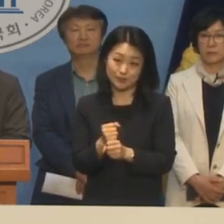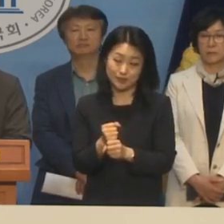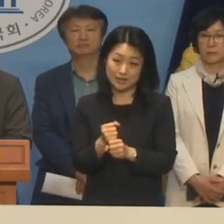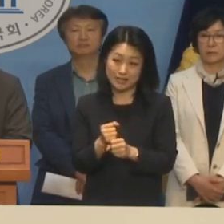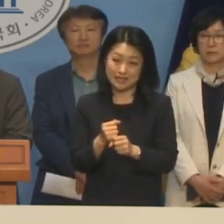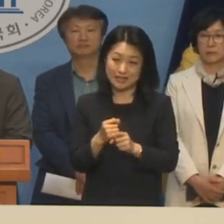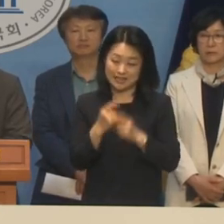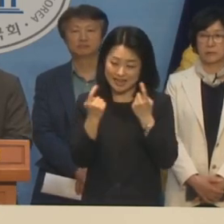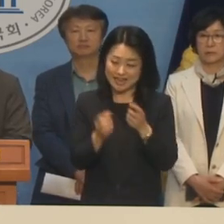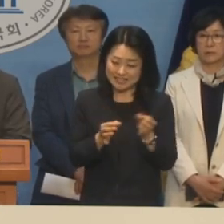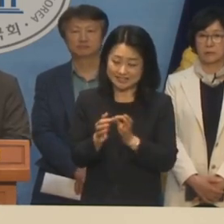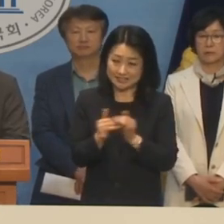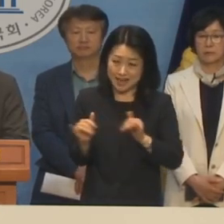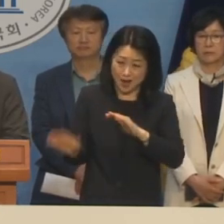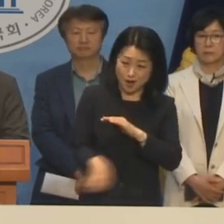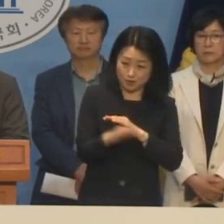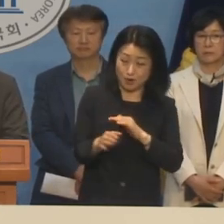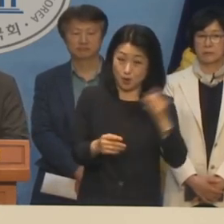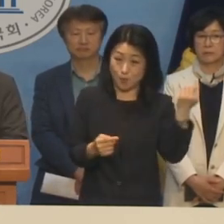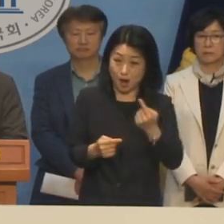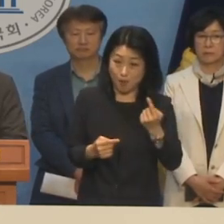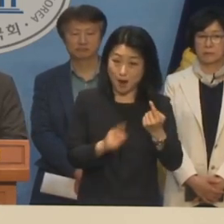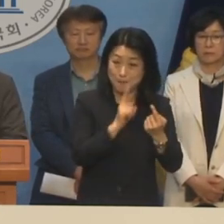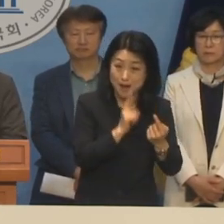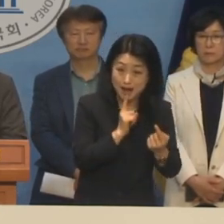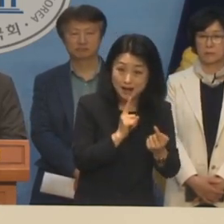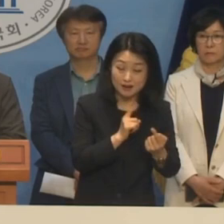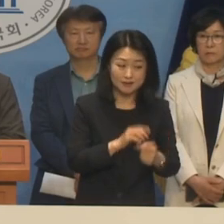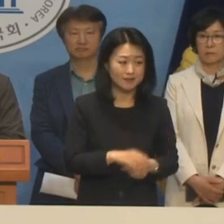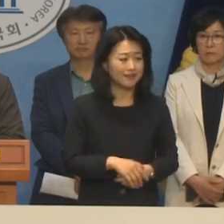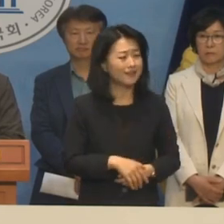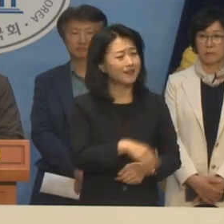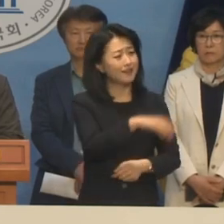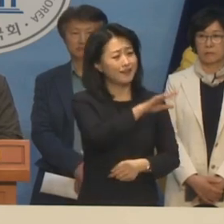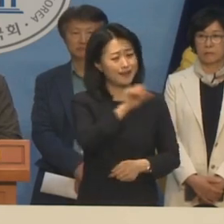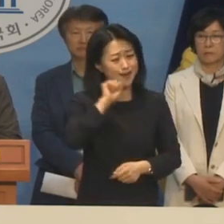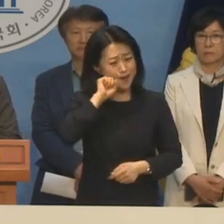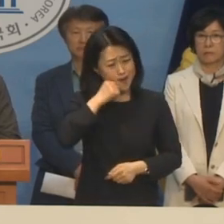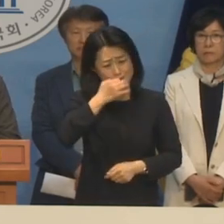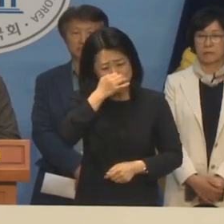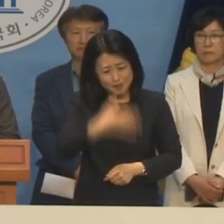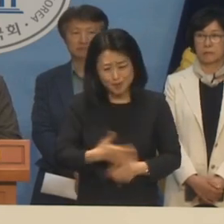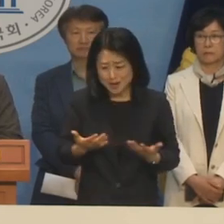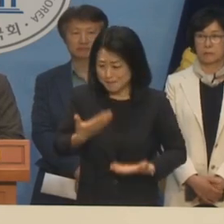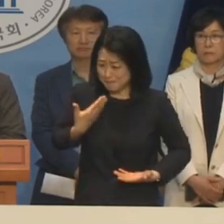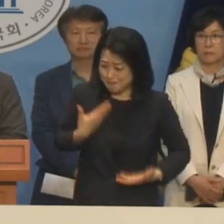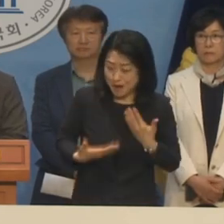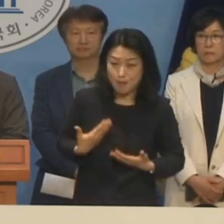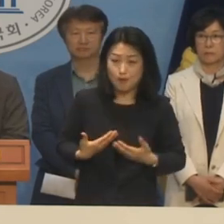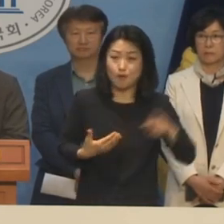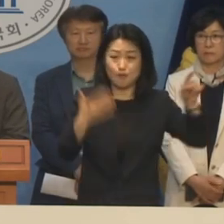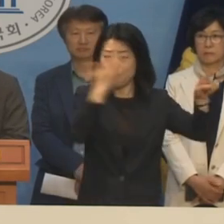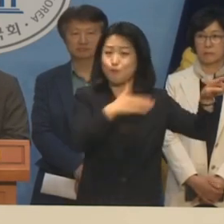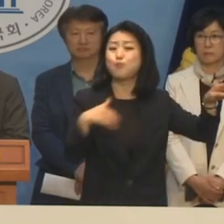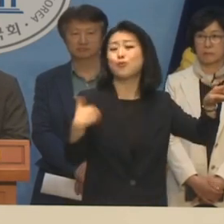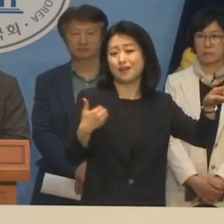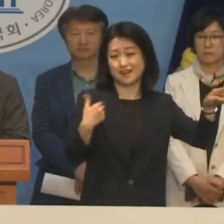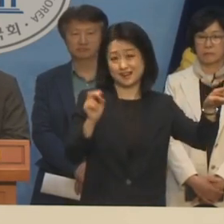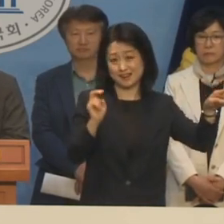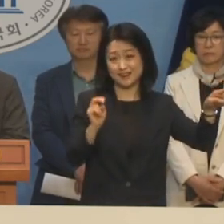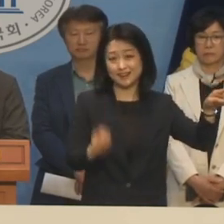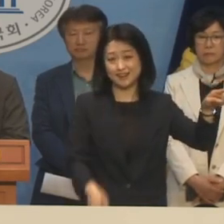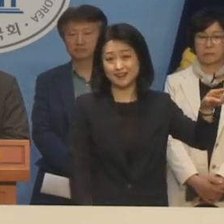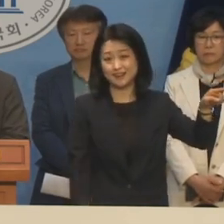어지럽힐 것이다 하는 것도 가맹점주분들이 얼마나 현장에서 어렵고 바쁘게 일하시는지 모르기 때문에 하는